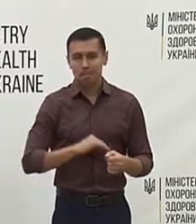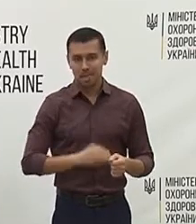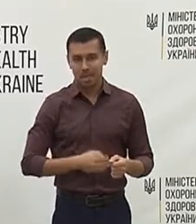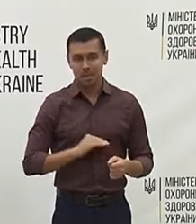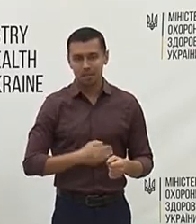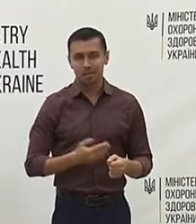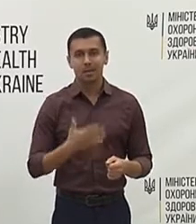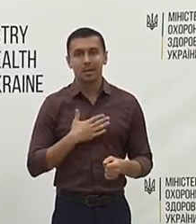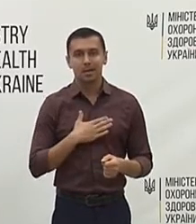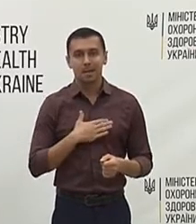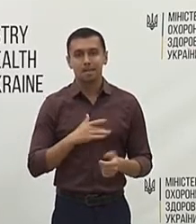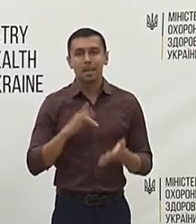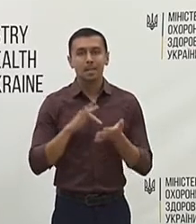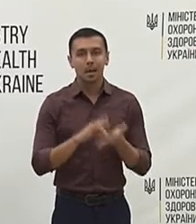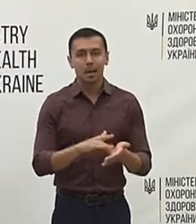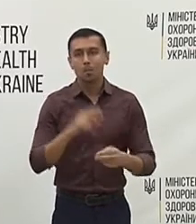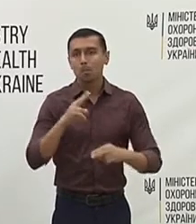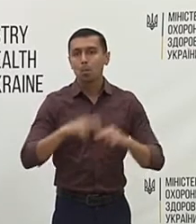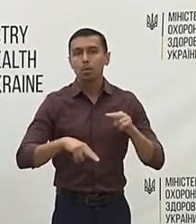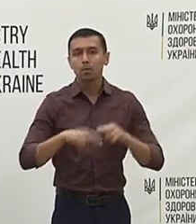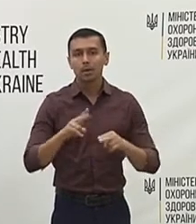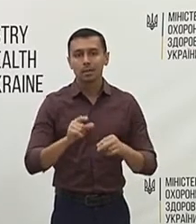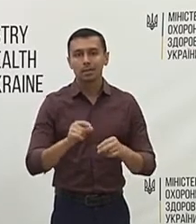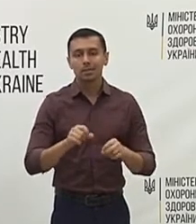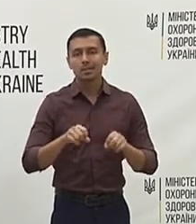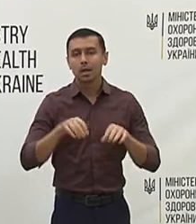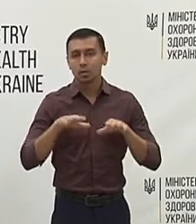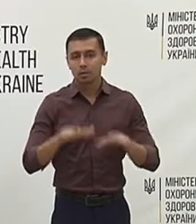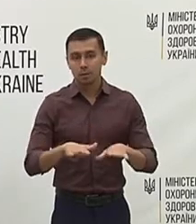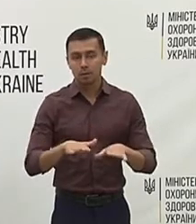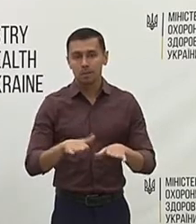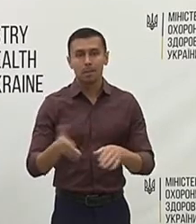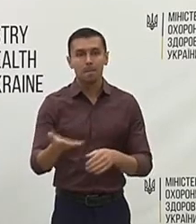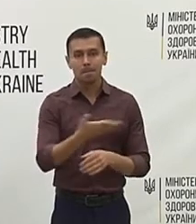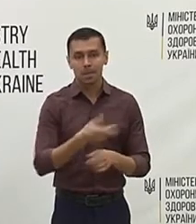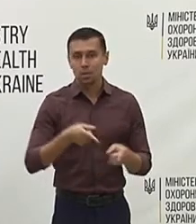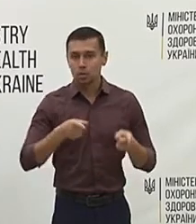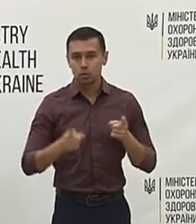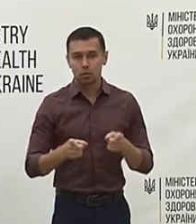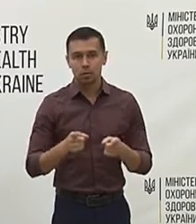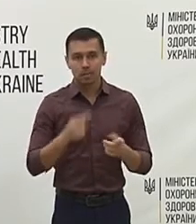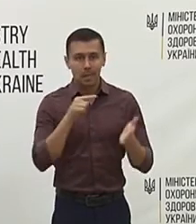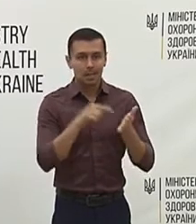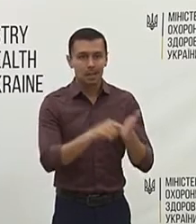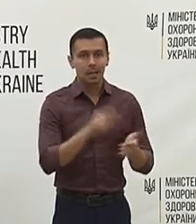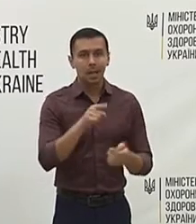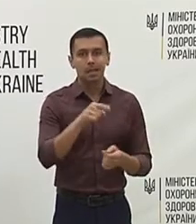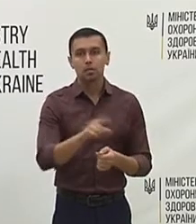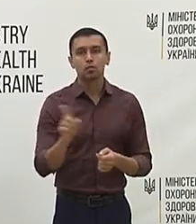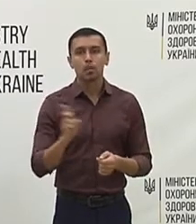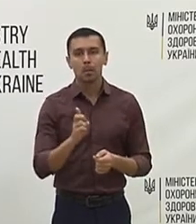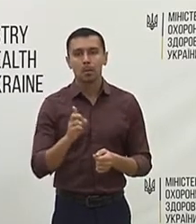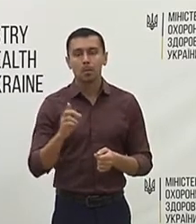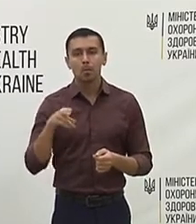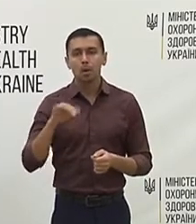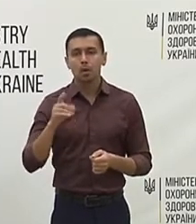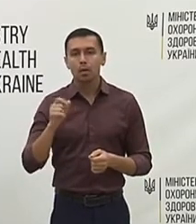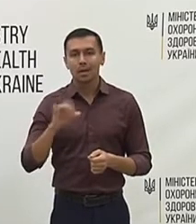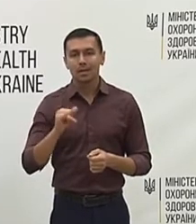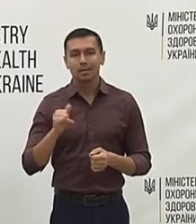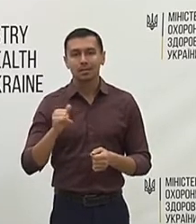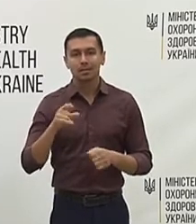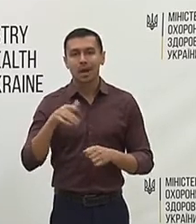підрядників. Наша мета – побудувати і зреалізувати. Ми дійсно націлені на те, щоб